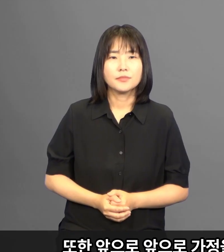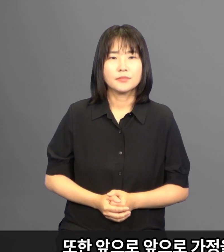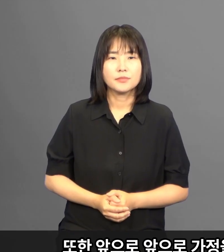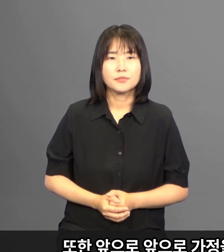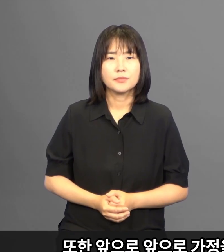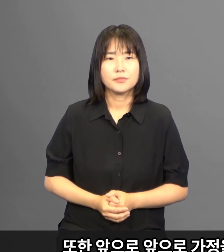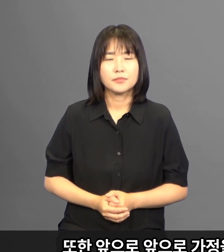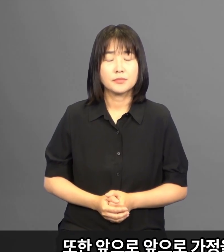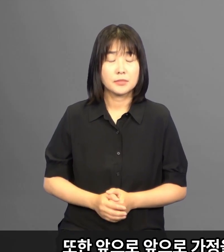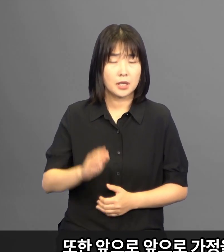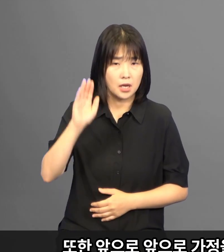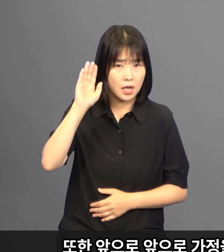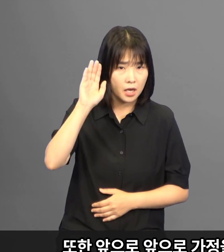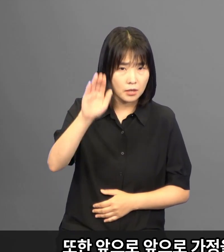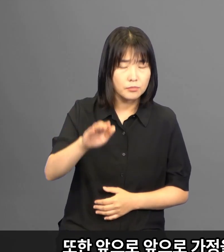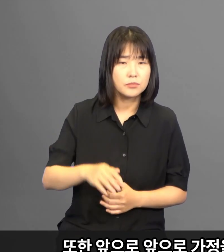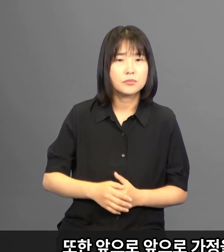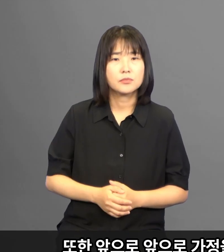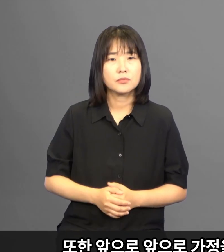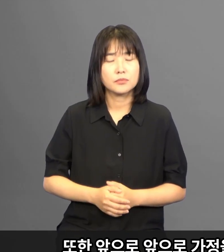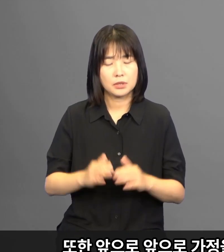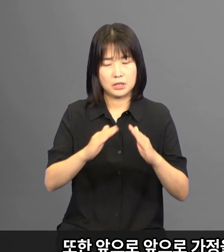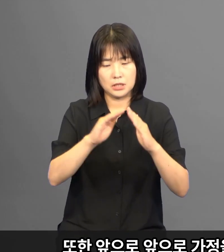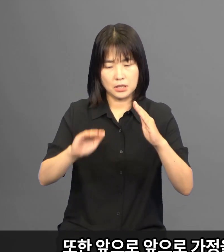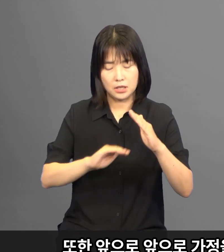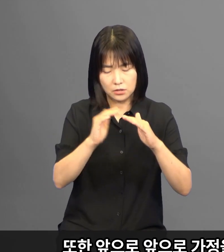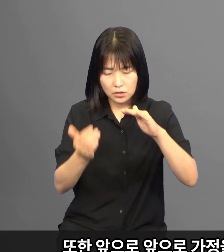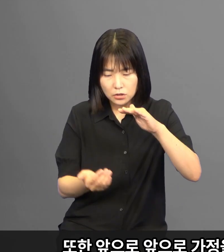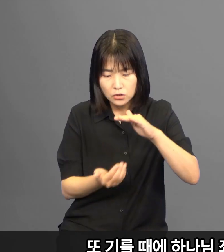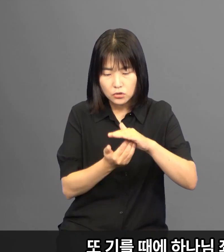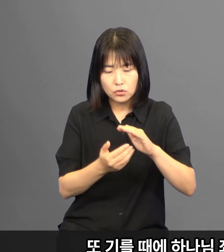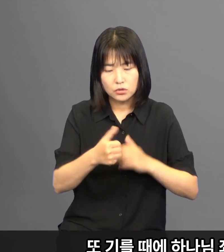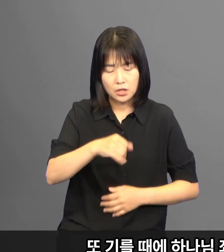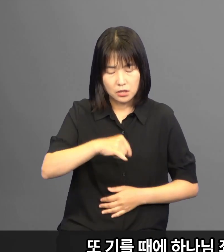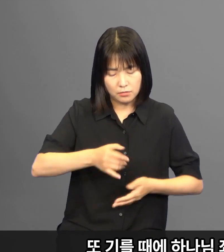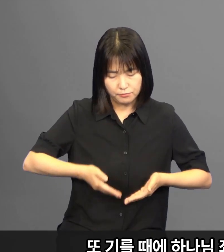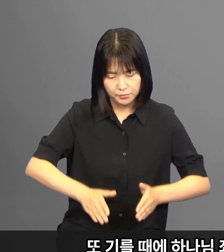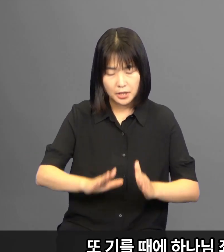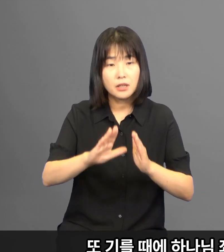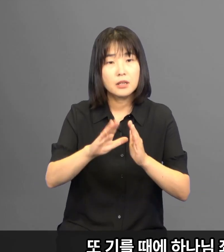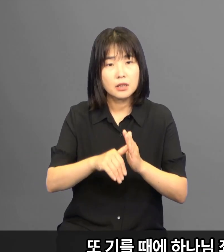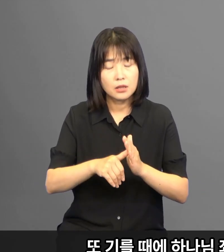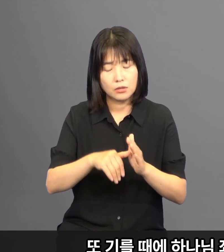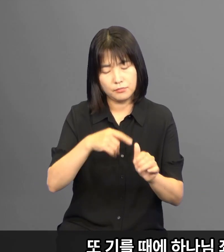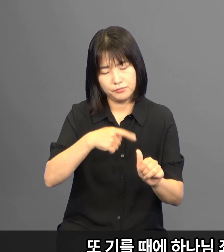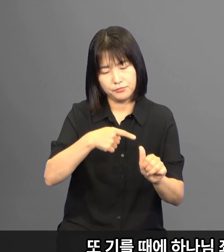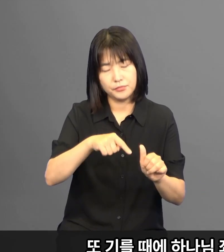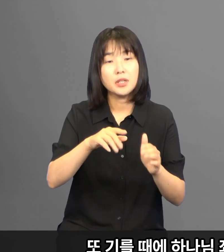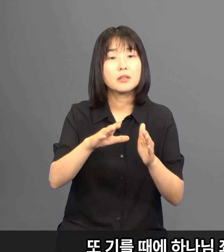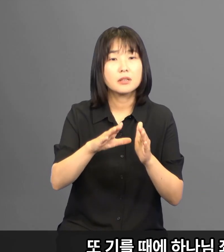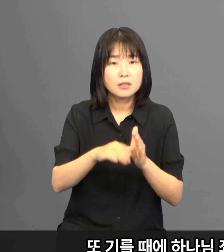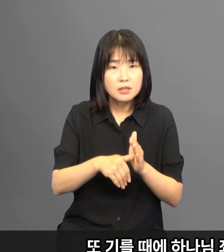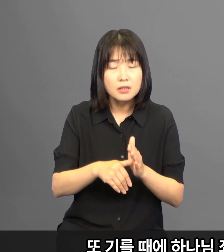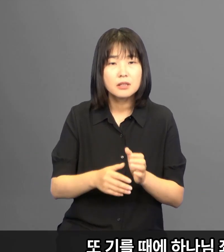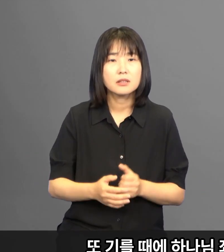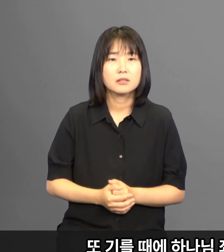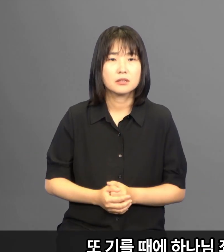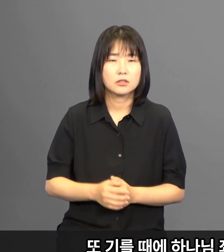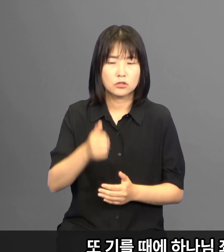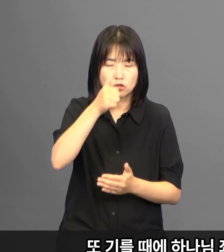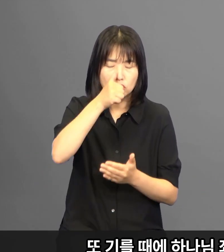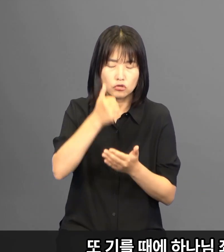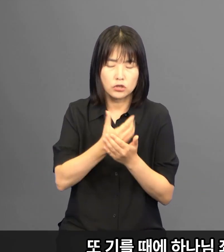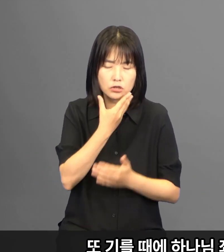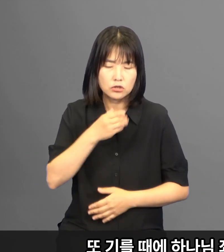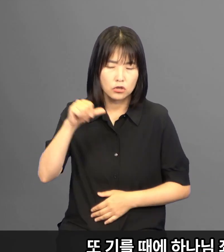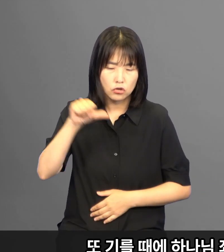인하여서 또한 앞으로 가정을 이루고 자녀를 이루게 될 때에 또 기를 때에 하나님, 죄의 저주가